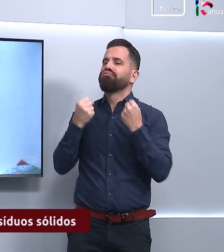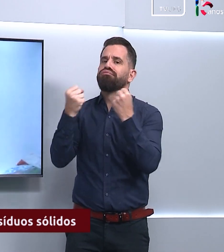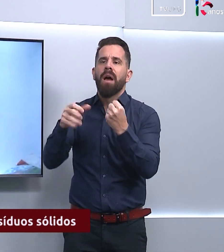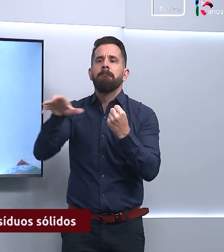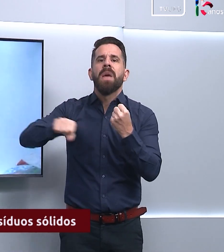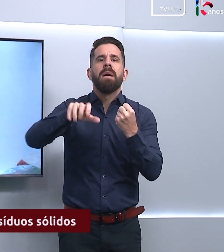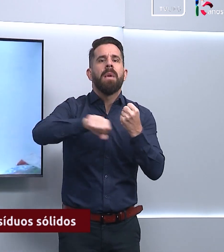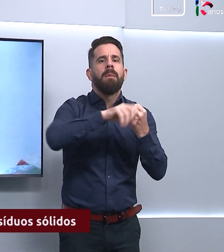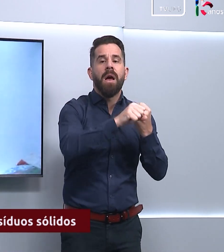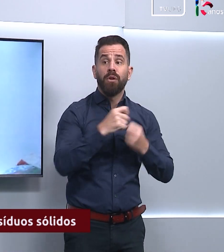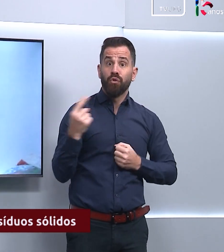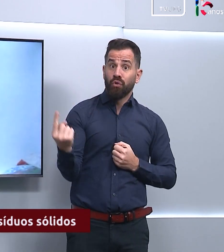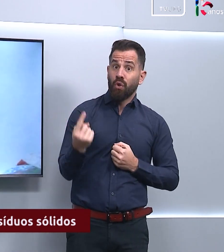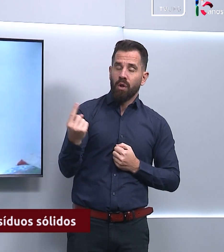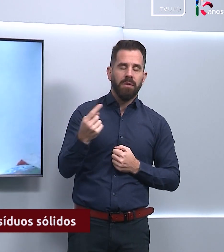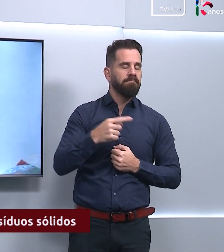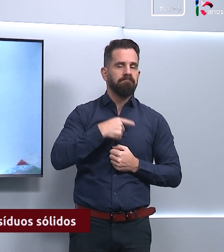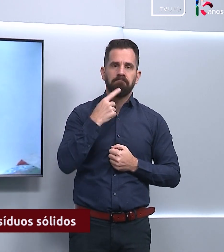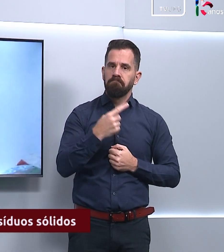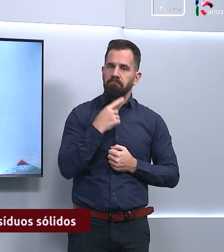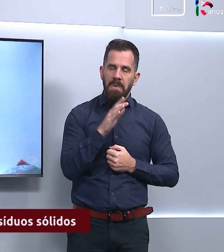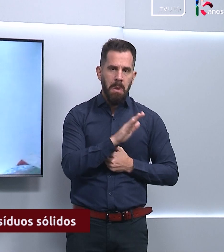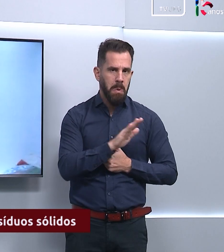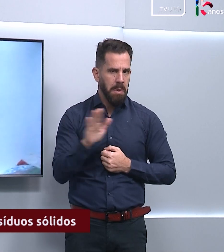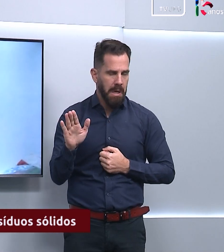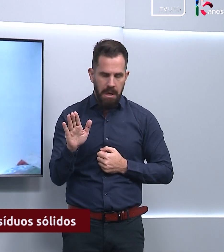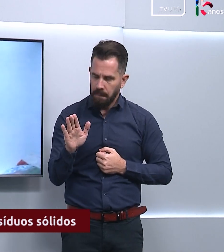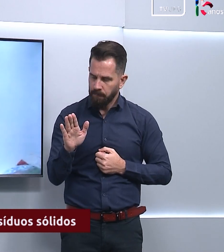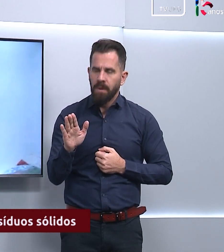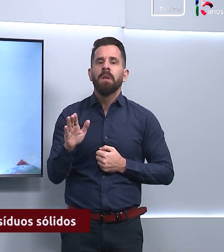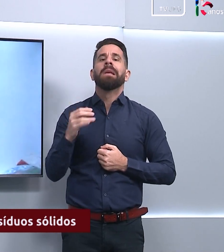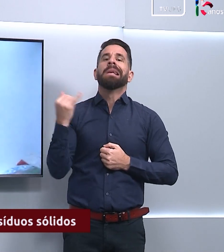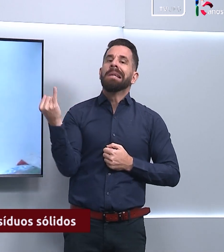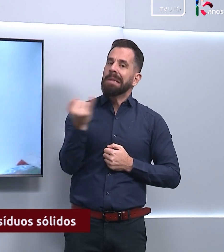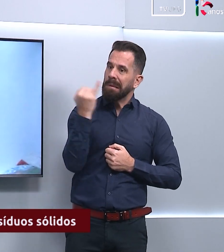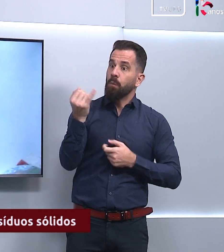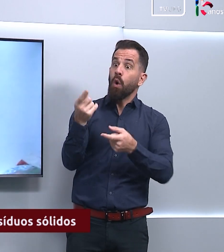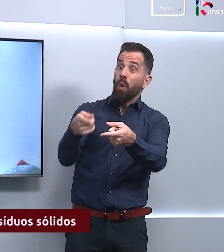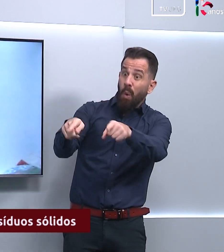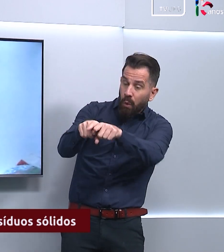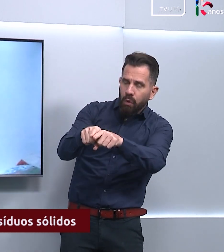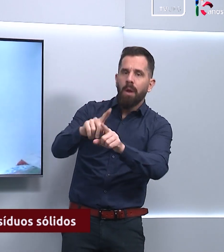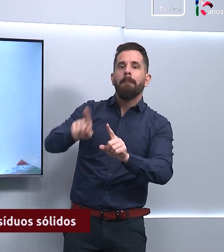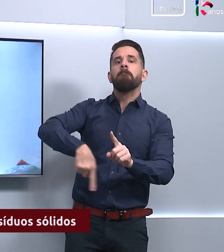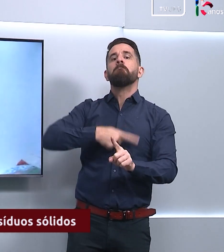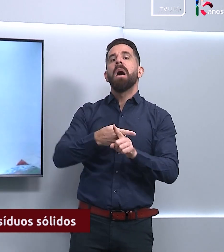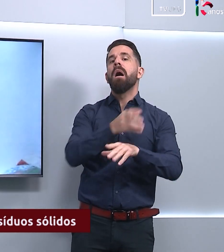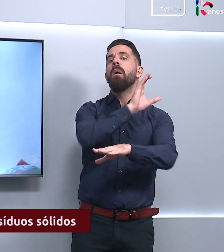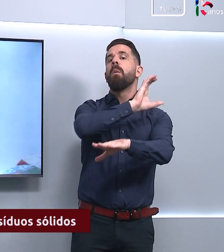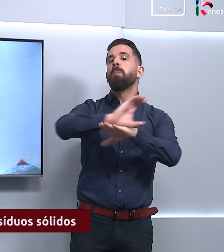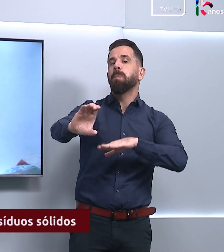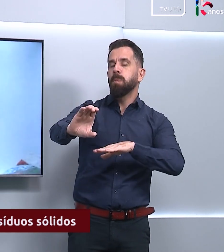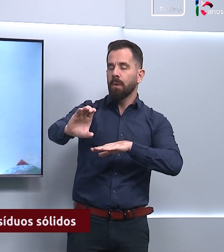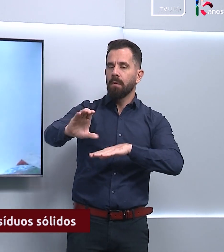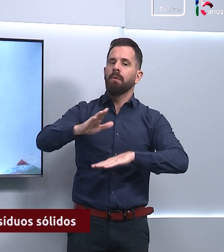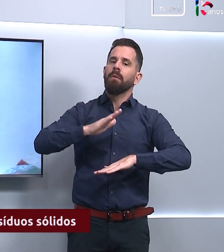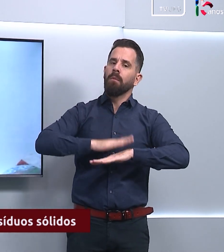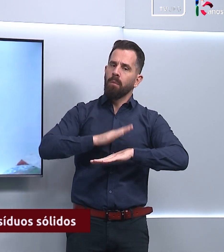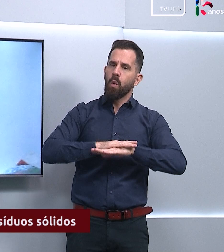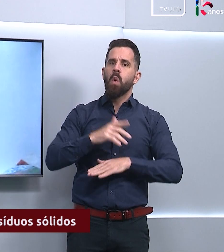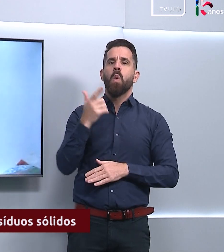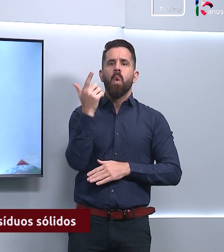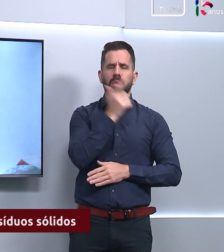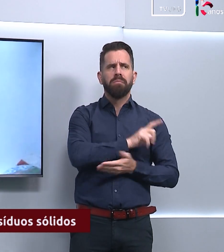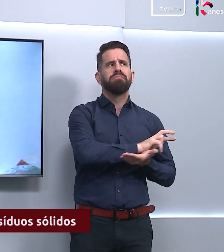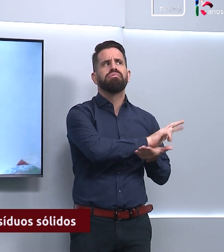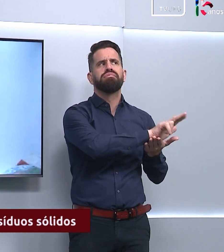importante que sejam providenciados consórcios com financiamentos conduzidos por agentes financeiros